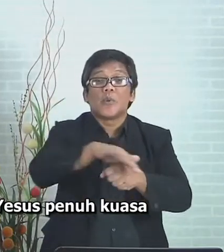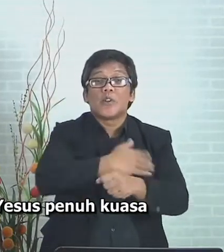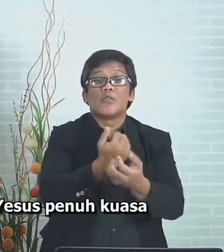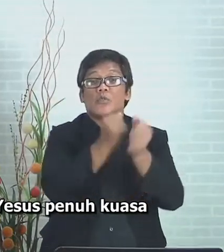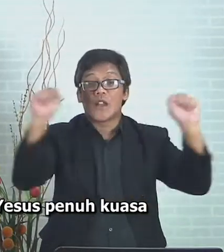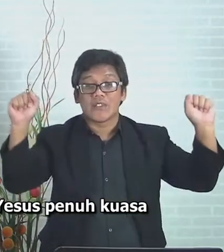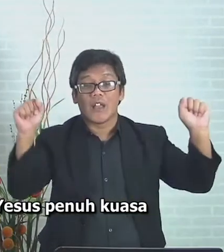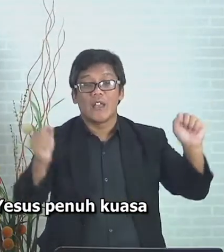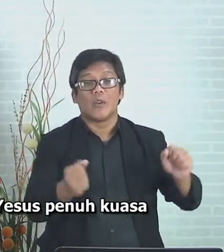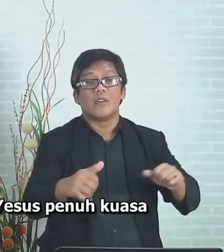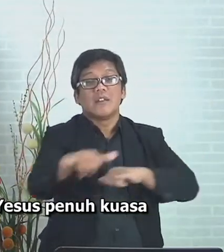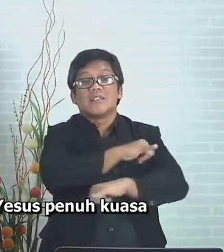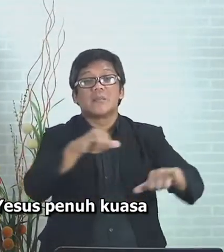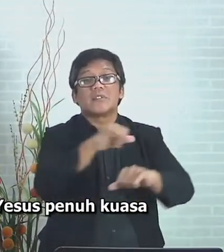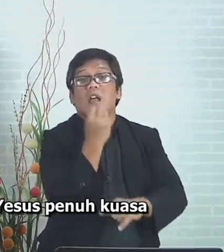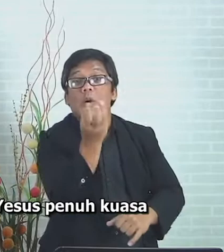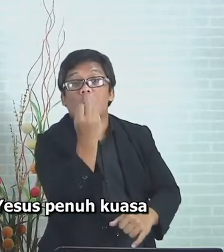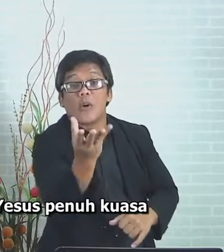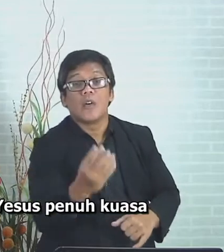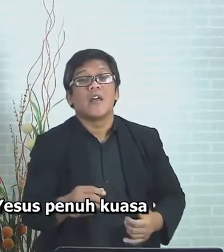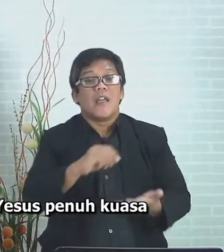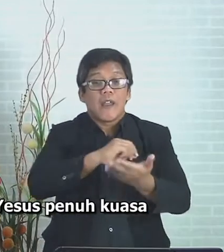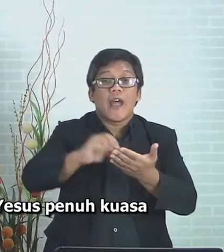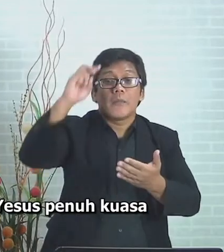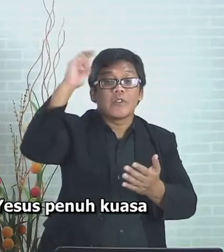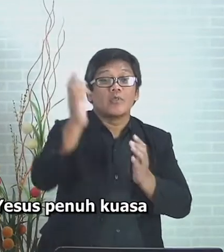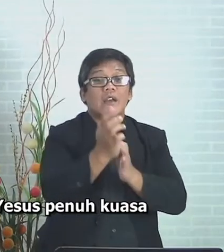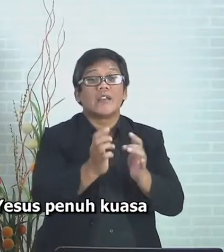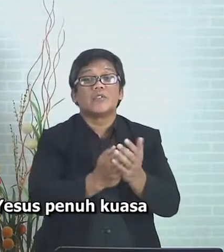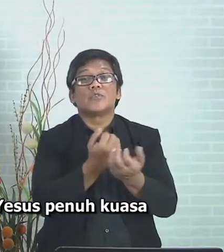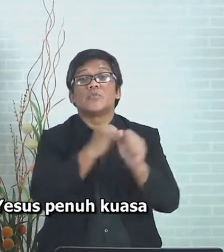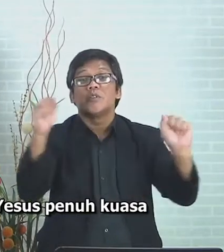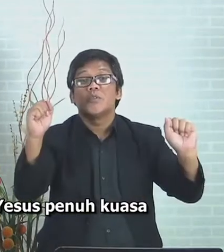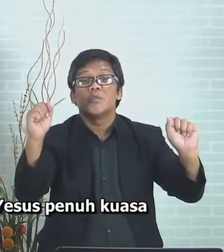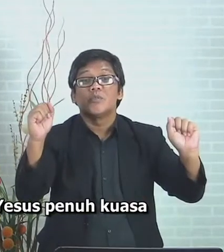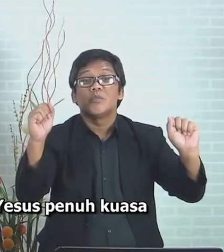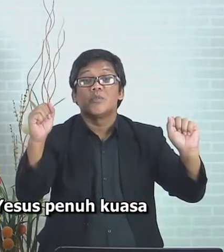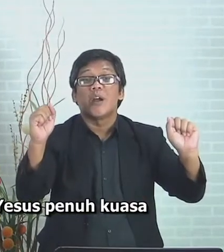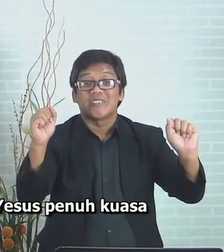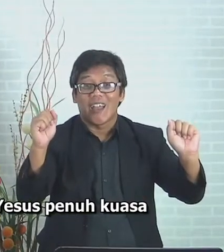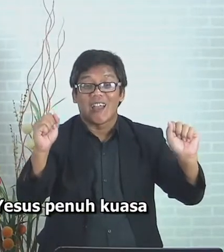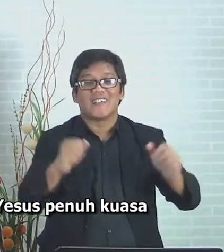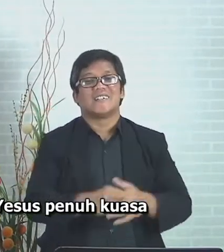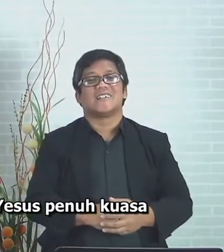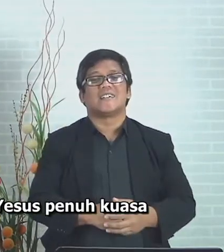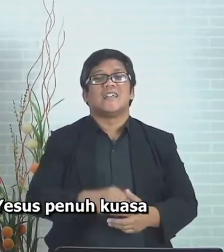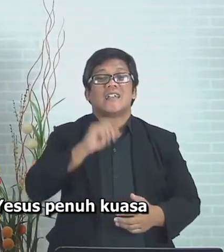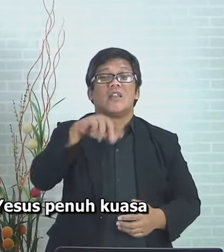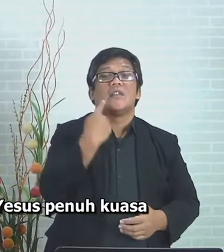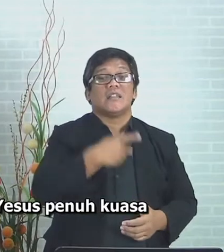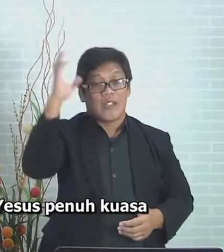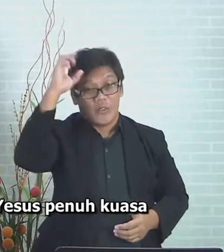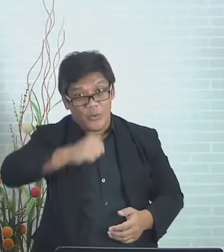Hai katakan nama Tuhan Yesus penuh kuasa Nah kalau kita sudah tahu bahwa nama Tuhan disitulah penuh